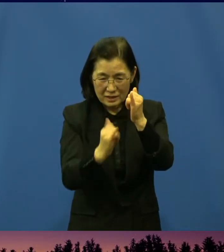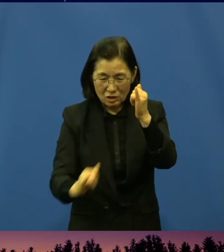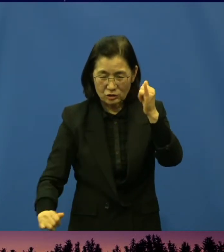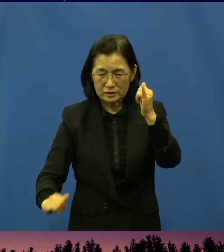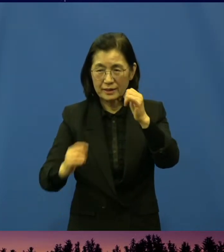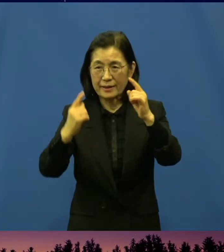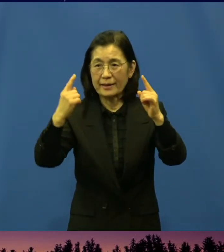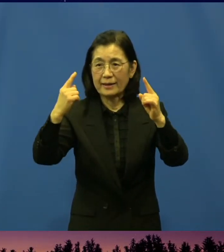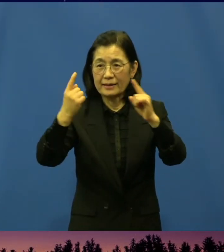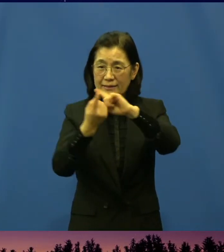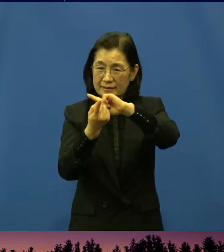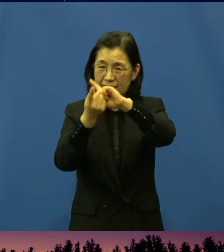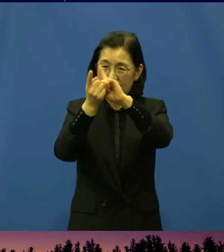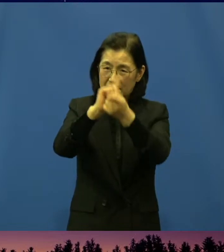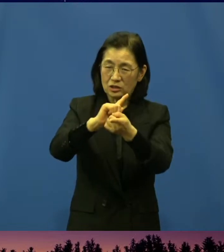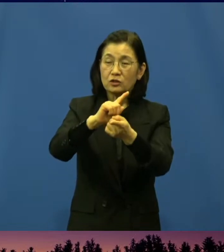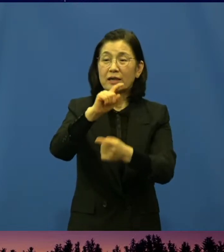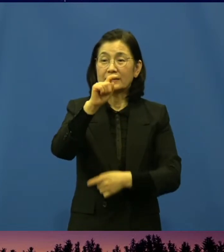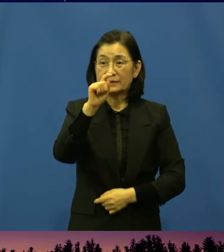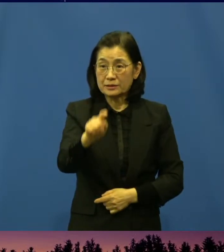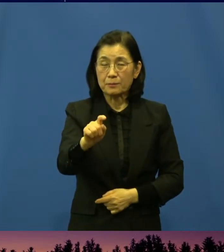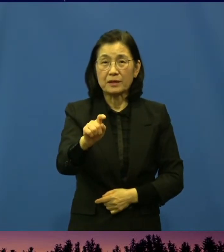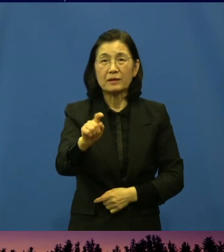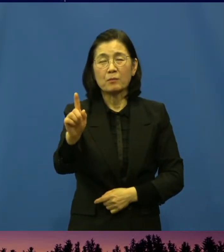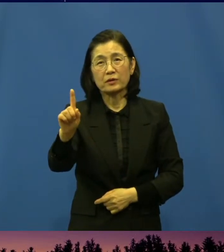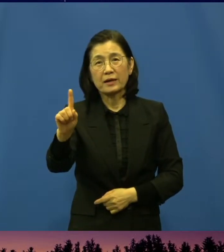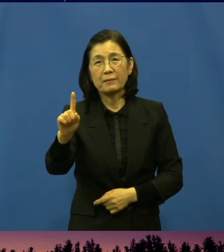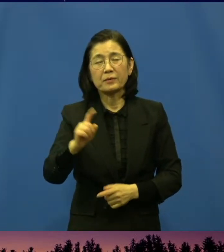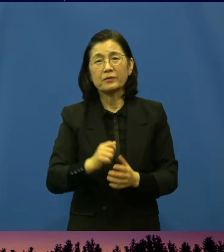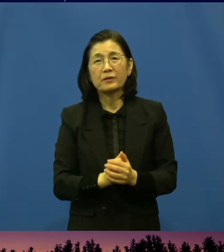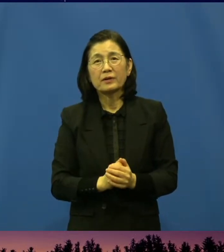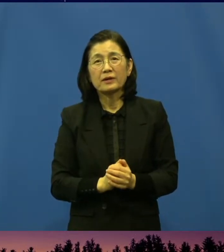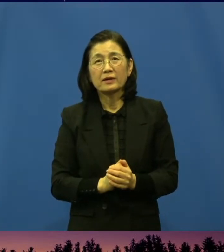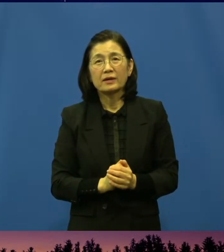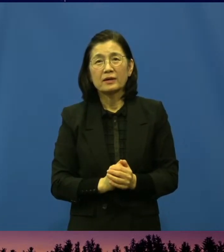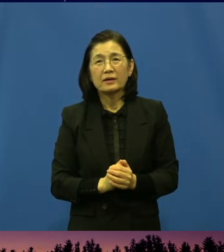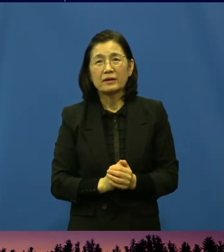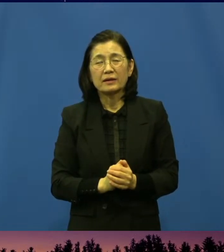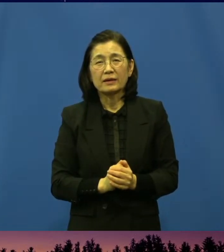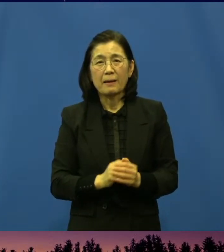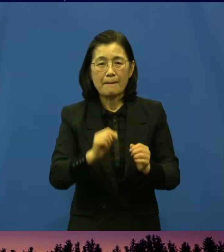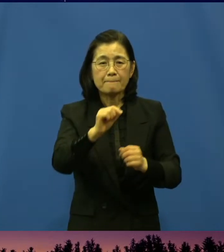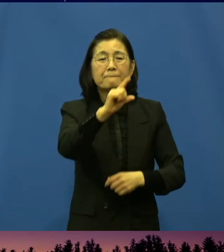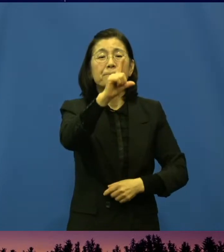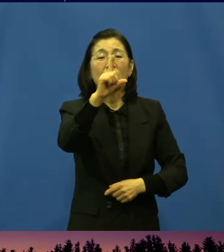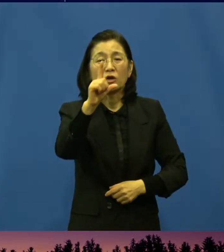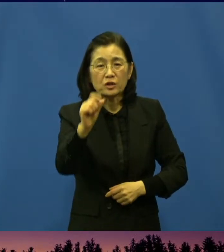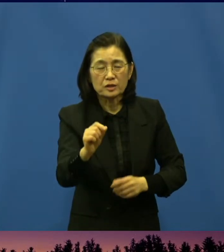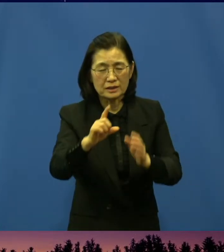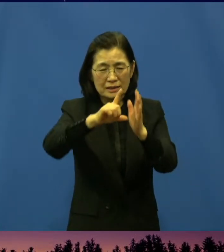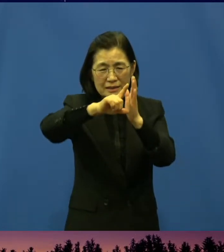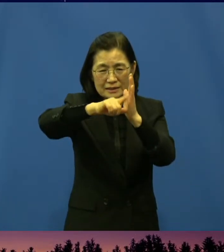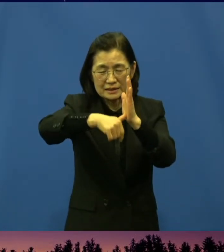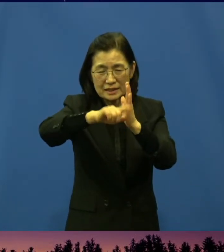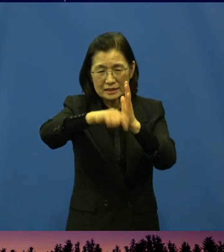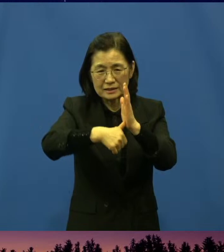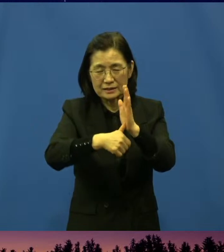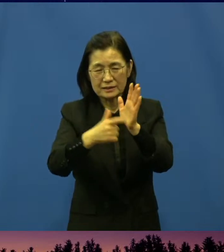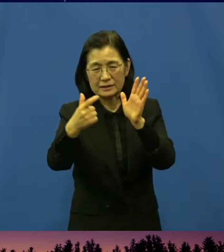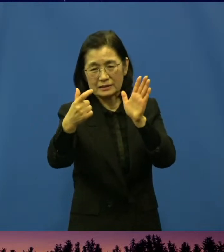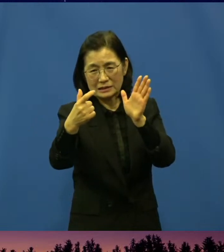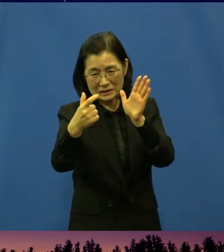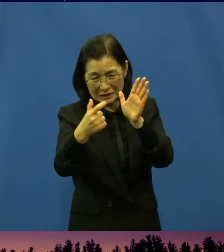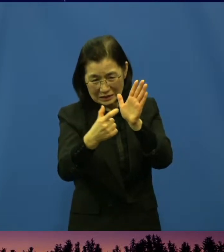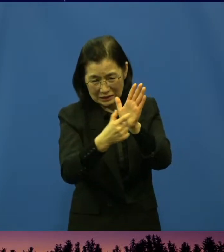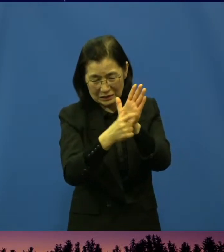중요한 터닝 포인트는 이게 일시를 기록하고 있는 거죠. 시간을 딱 정확하게